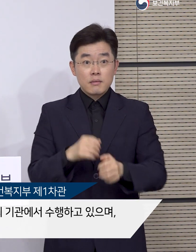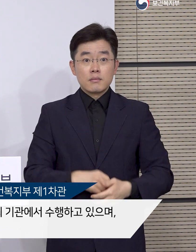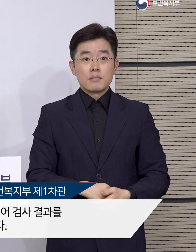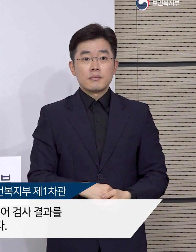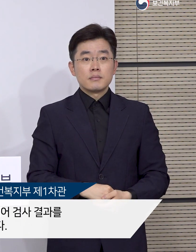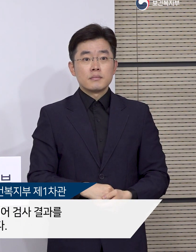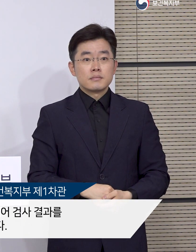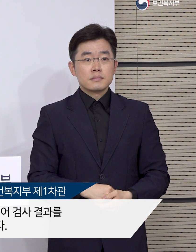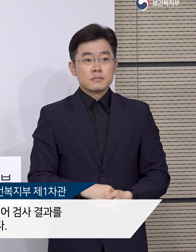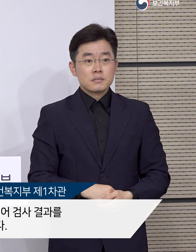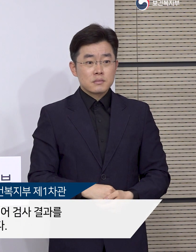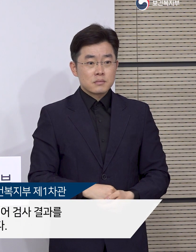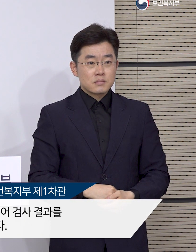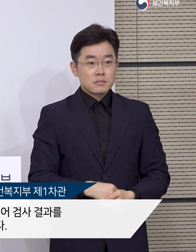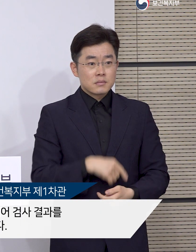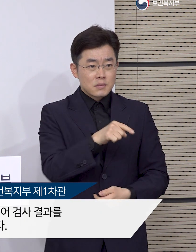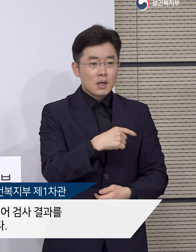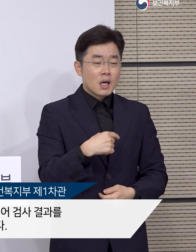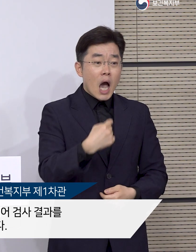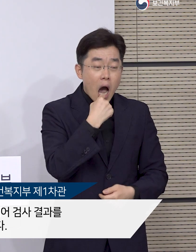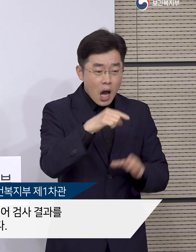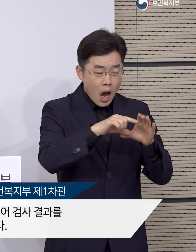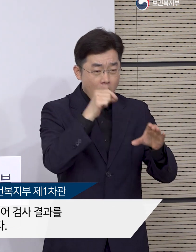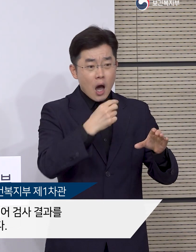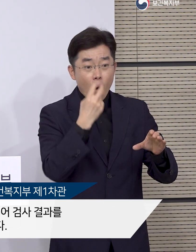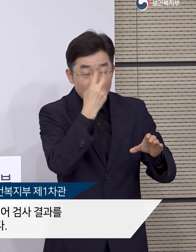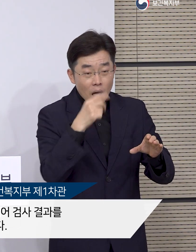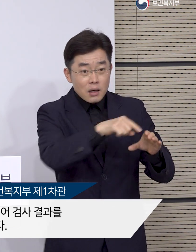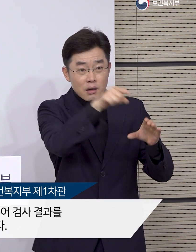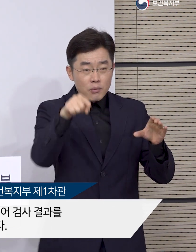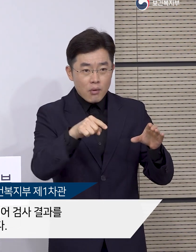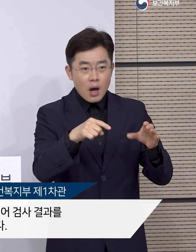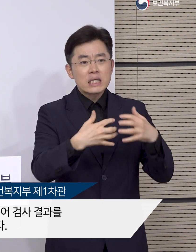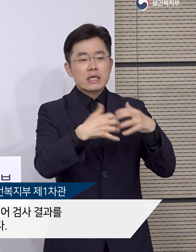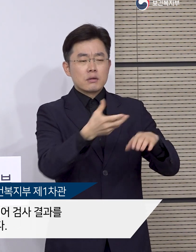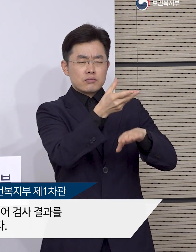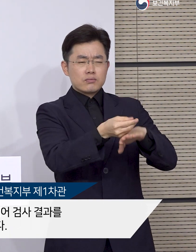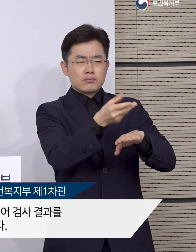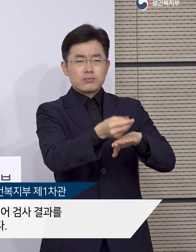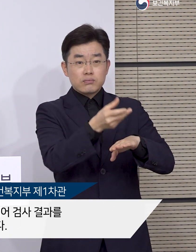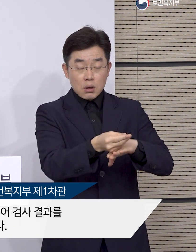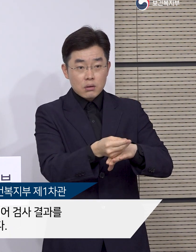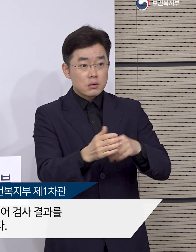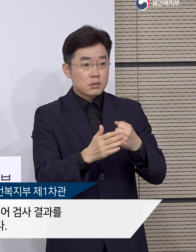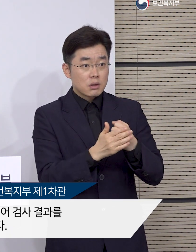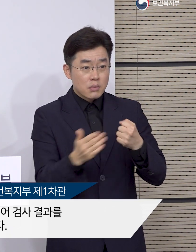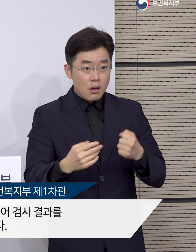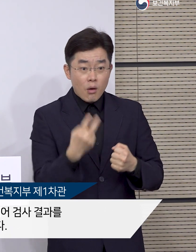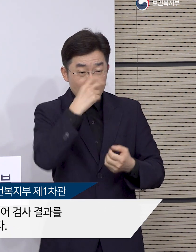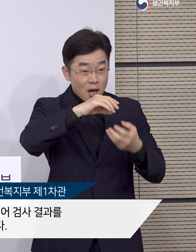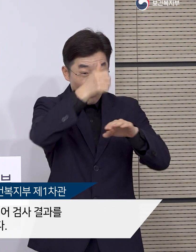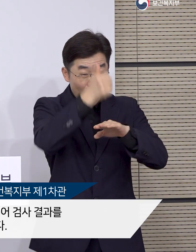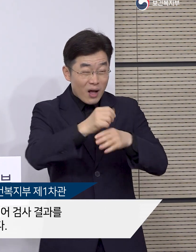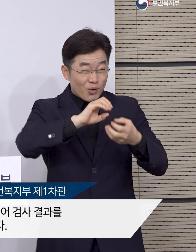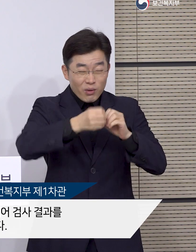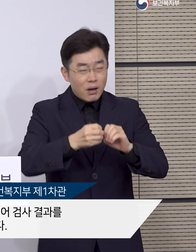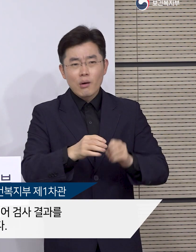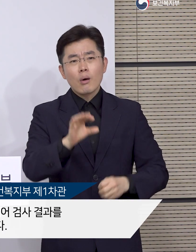있으며 그 모든 과정이 PCR 기기에 실시간으로 기록되어 검사 결과를 조작하는